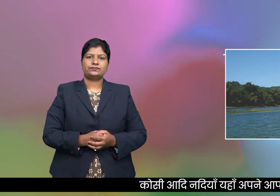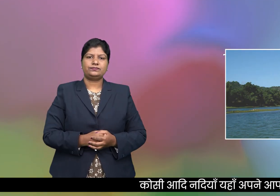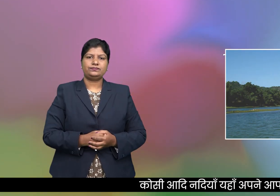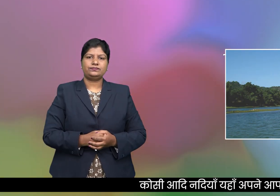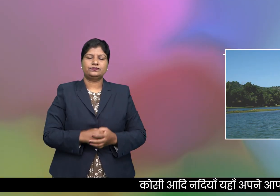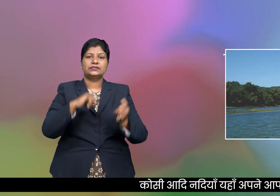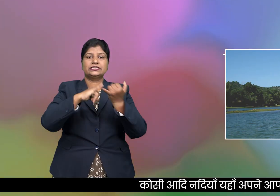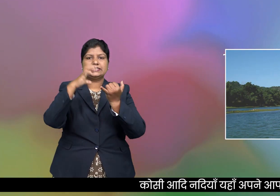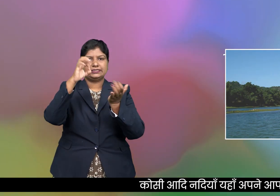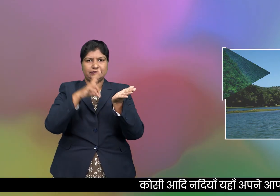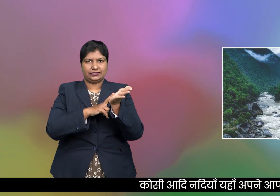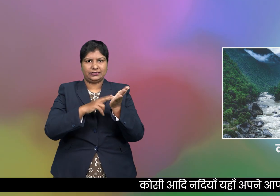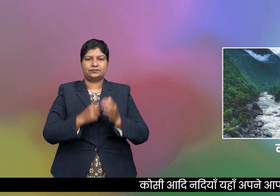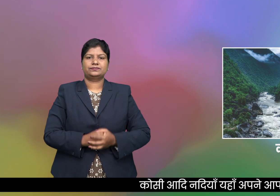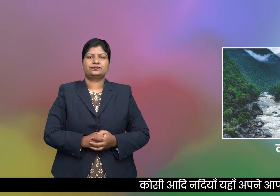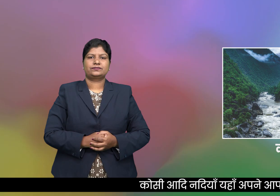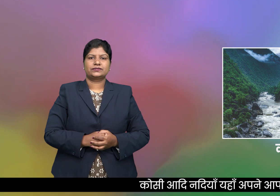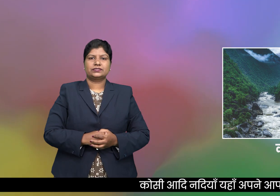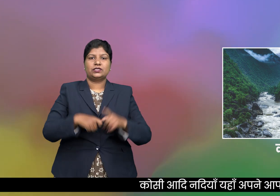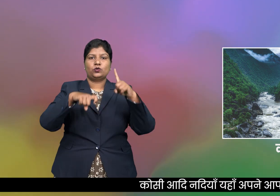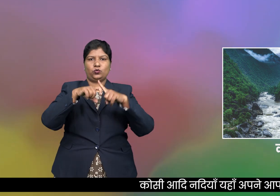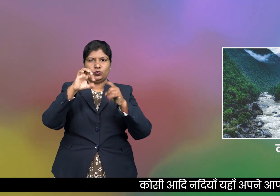कोसी आदि नदियां यहाँ अपने आप बहती हैं।